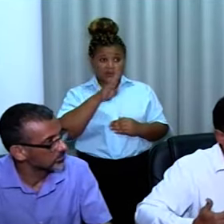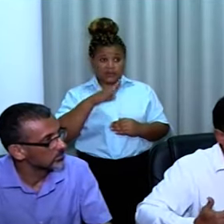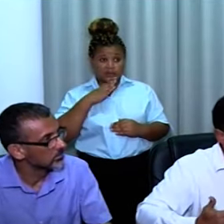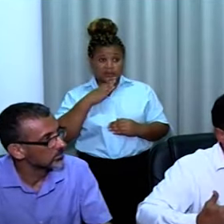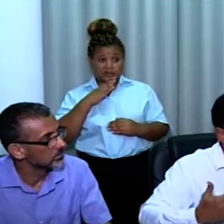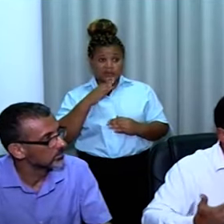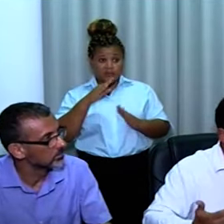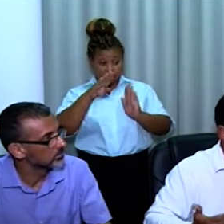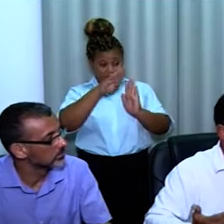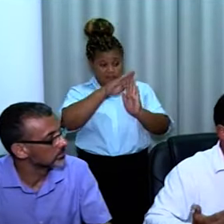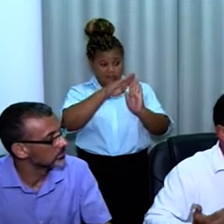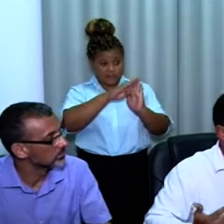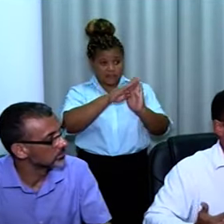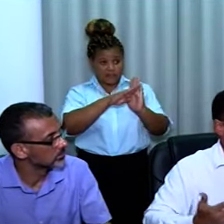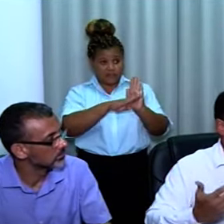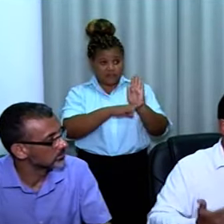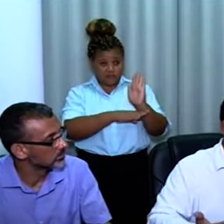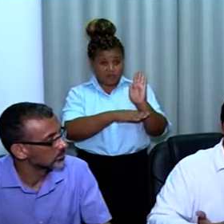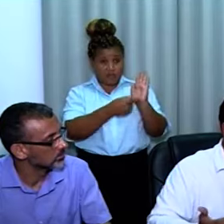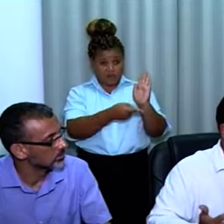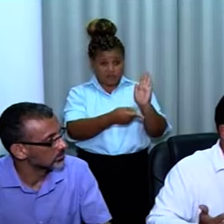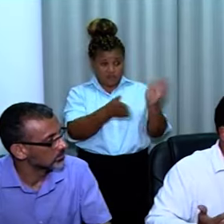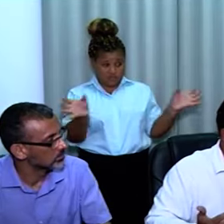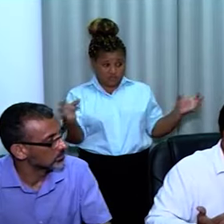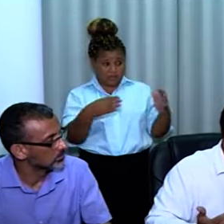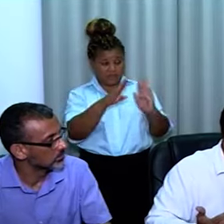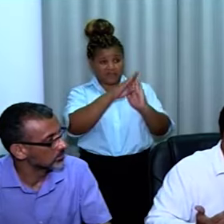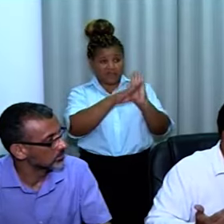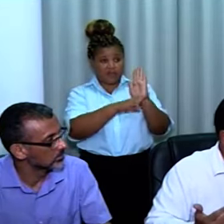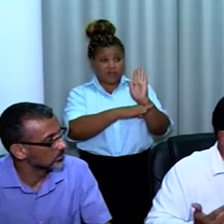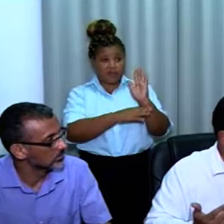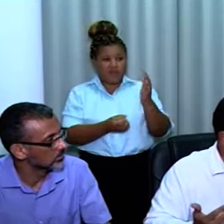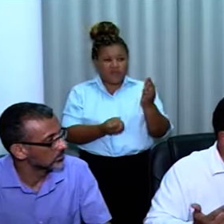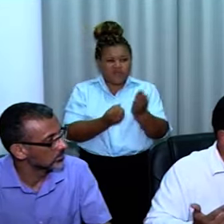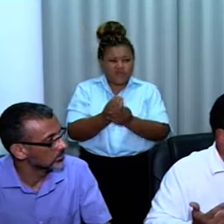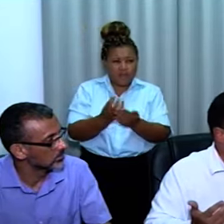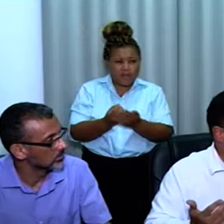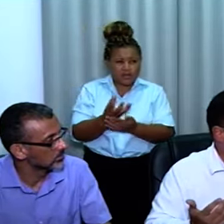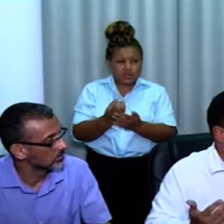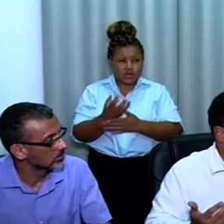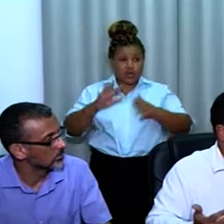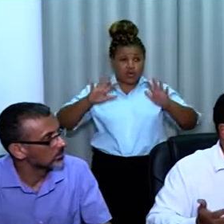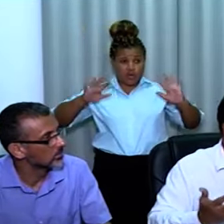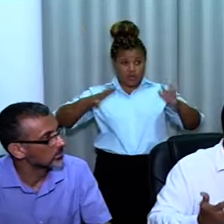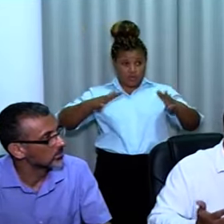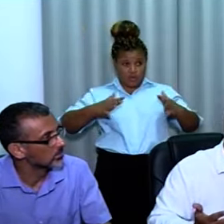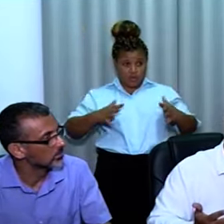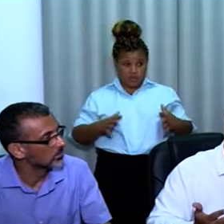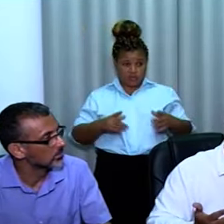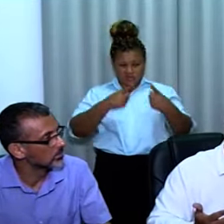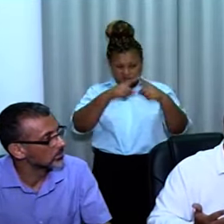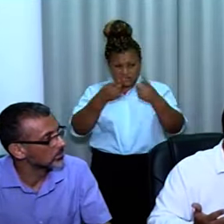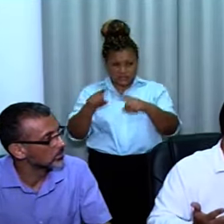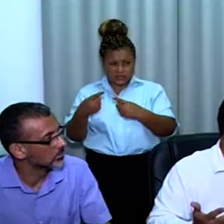prévention. Suivez ça. Suivez aussi les informations et consignes qui, le département de la santé, vous mettez dans différents